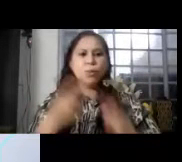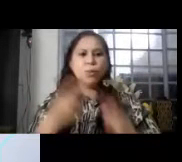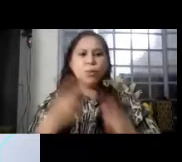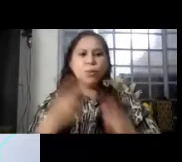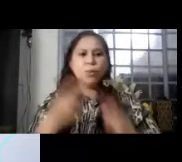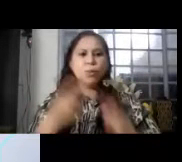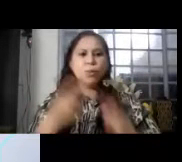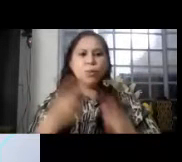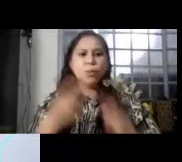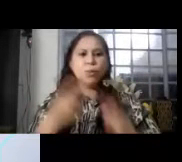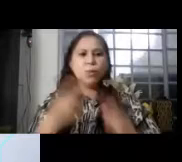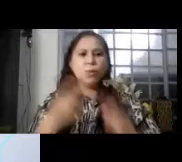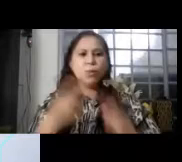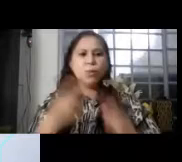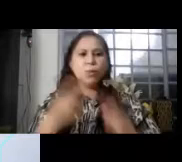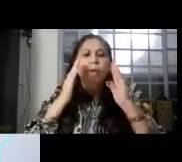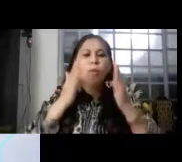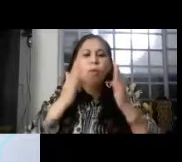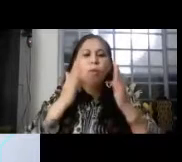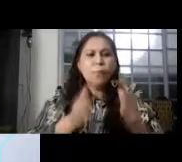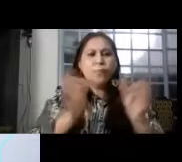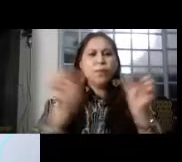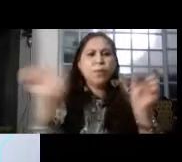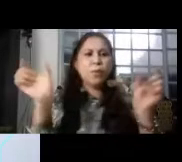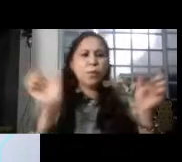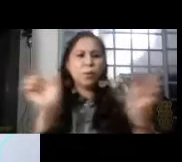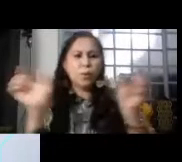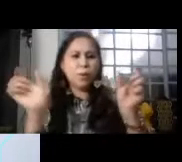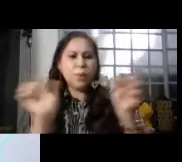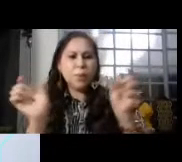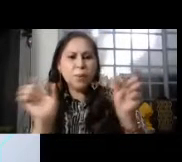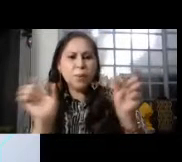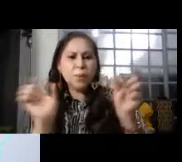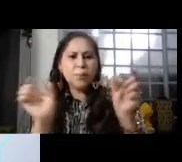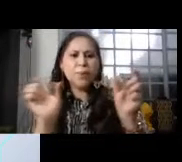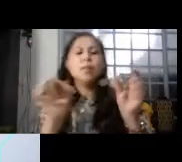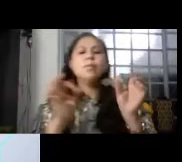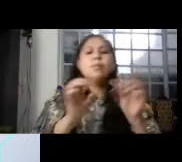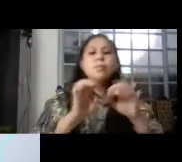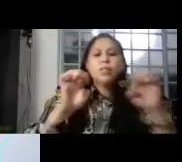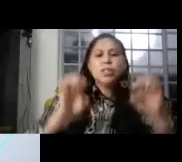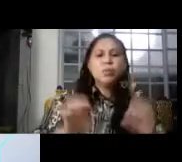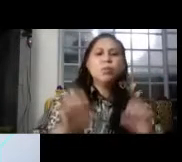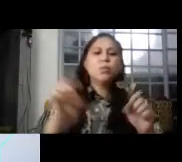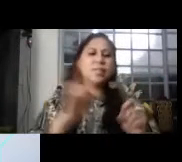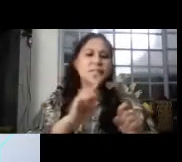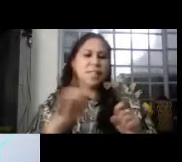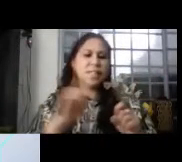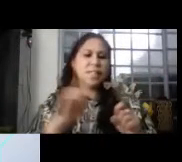nós vamos ver estruturas, né, com foco e com tópico. Nós vamos ver